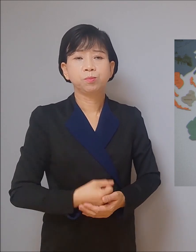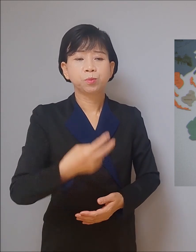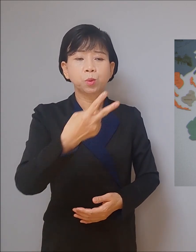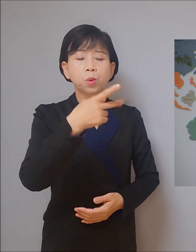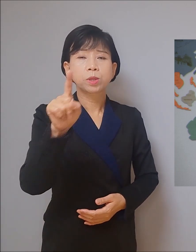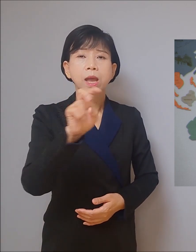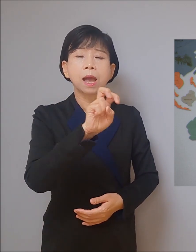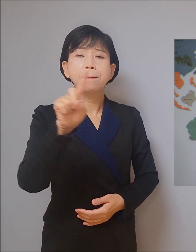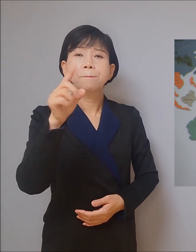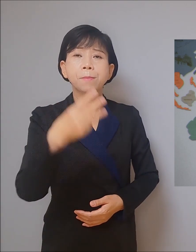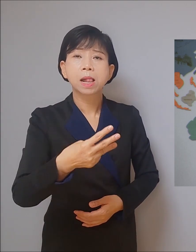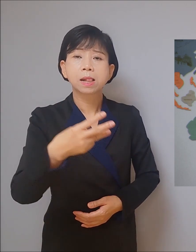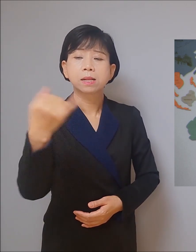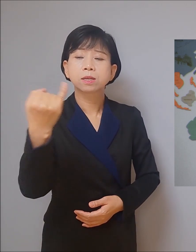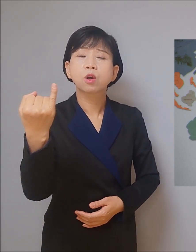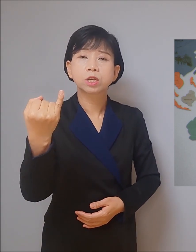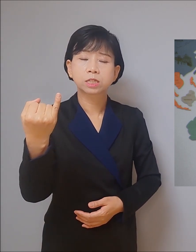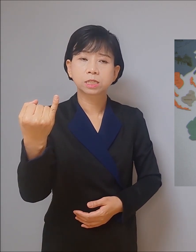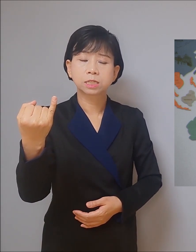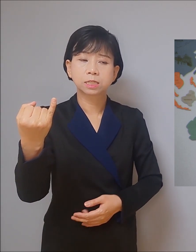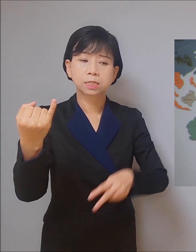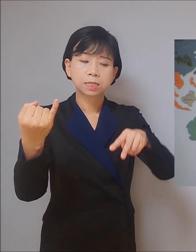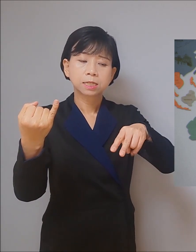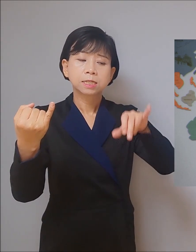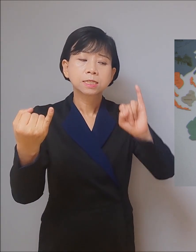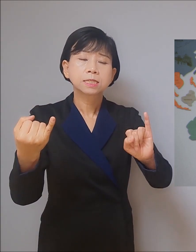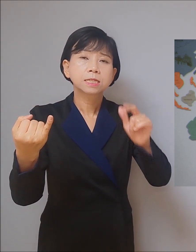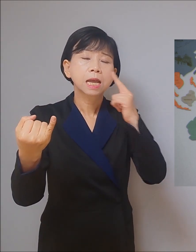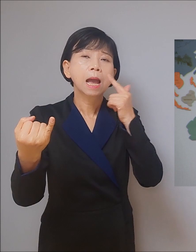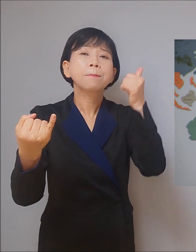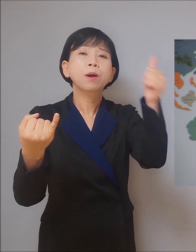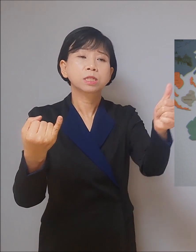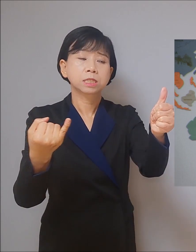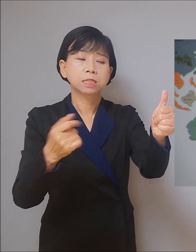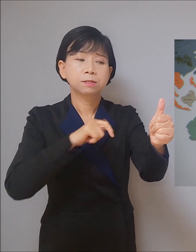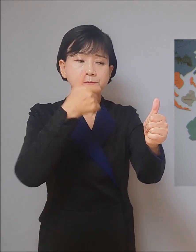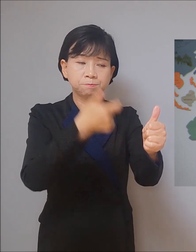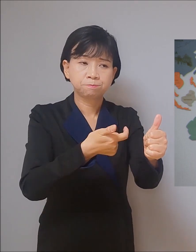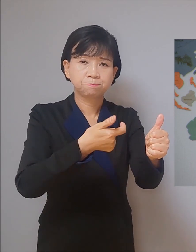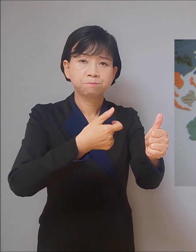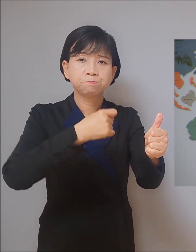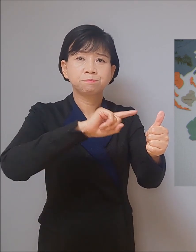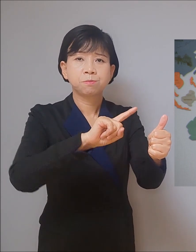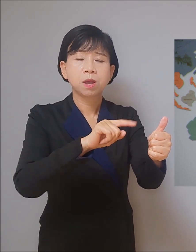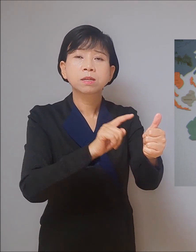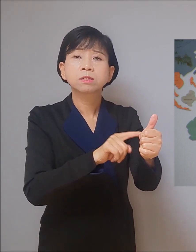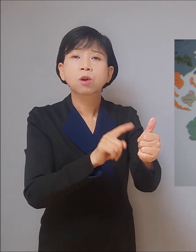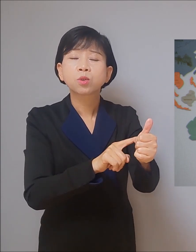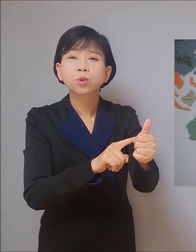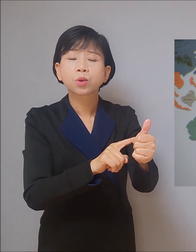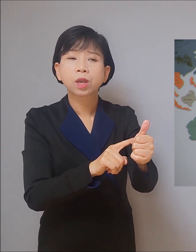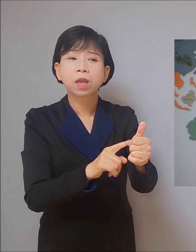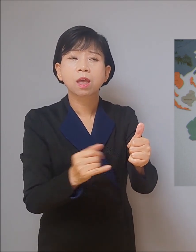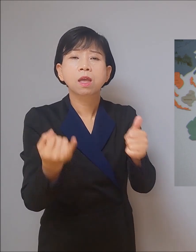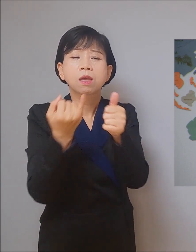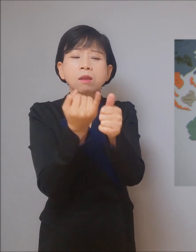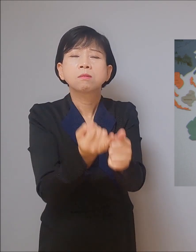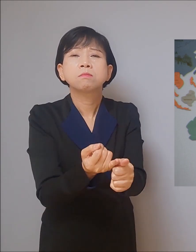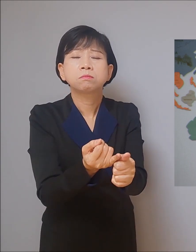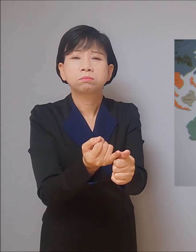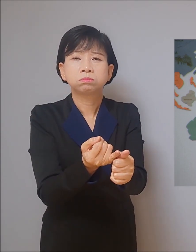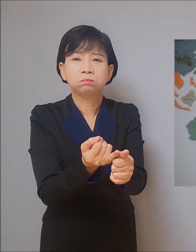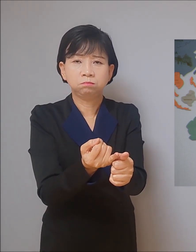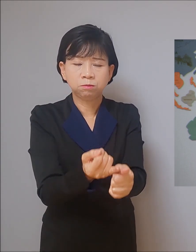여인은요 시아버지를 속이고 시아버지와 함께 하룻밤을 보내며 쌍둥이 두 아들을 낳게